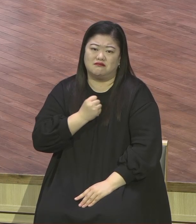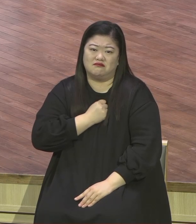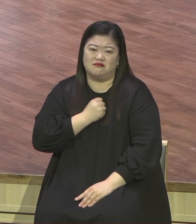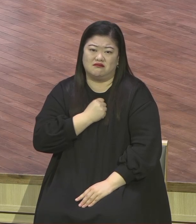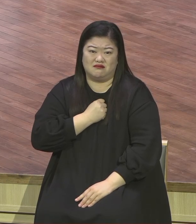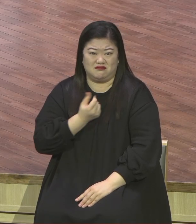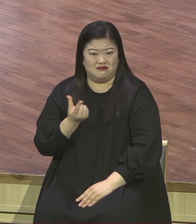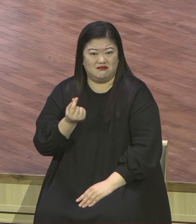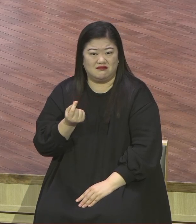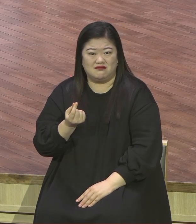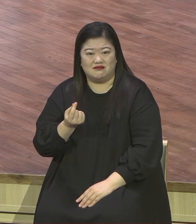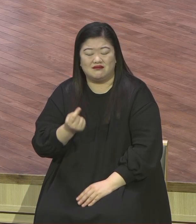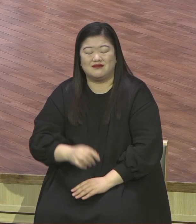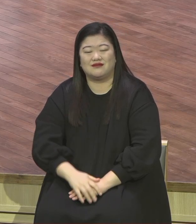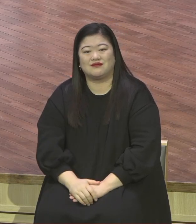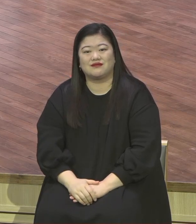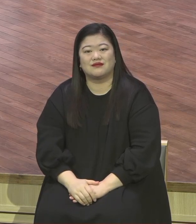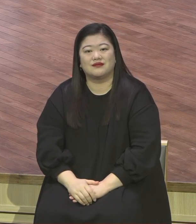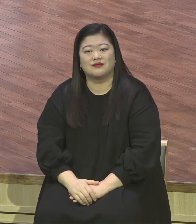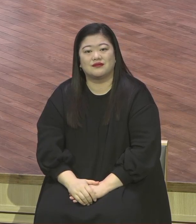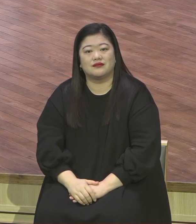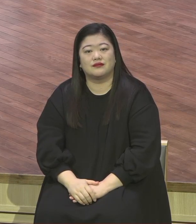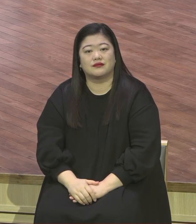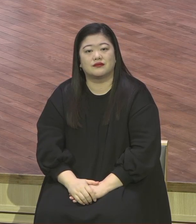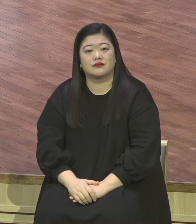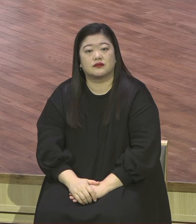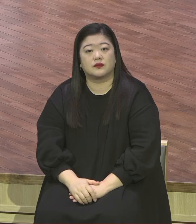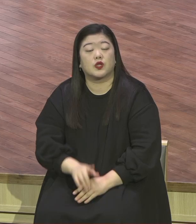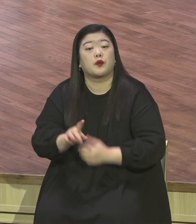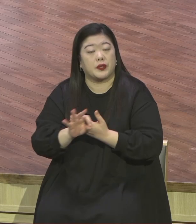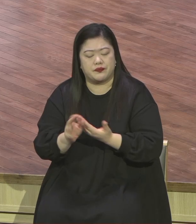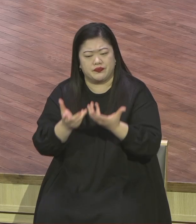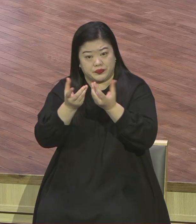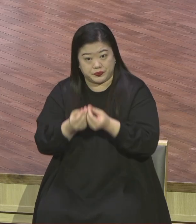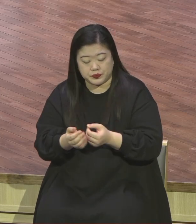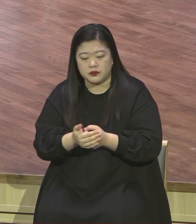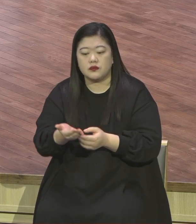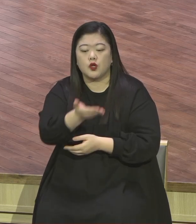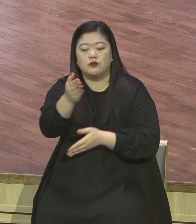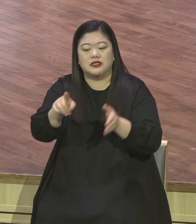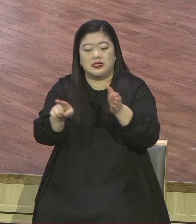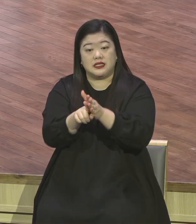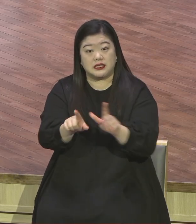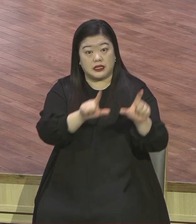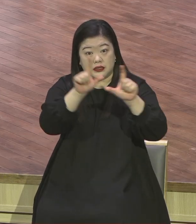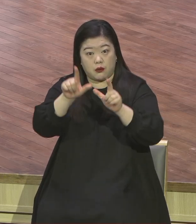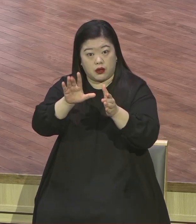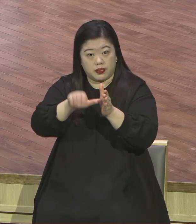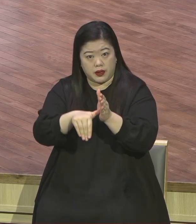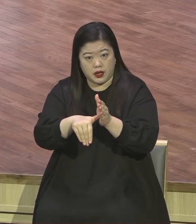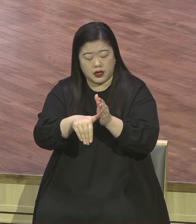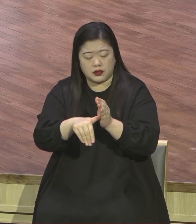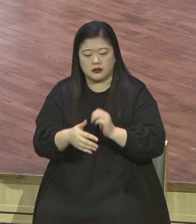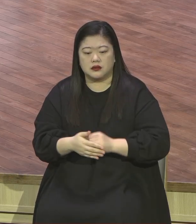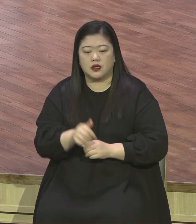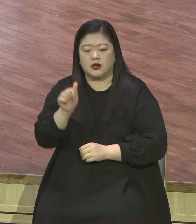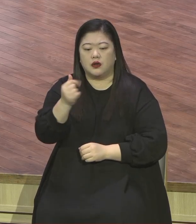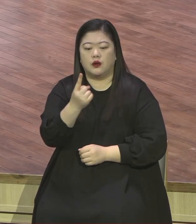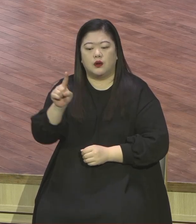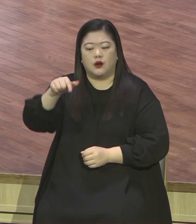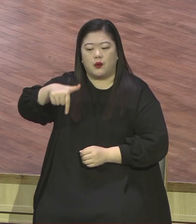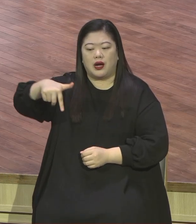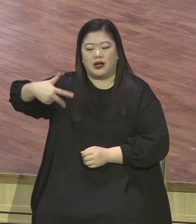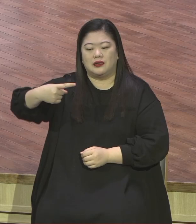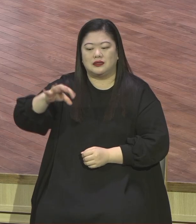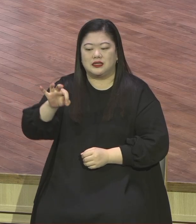말이에요. 우리가 신앙 생활을 하면서도 심지어 확정 편향에 잡혀있는 그런